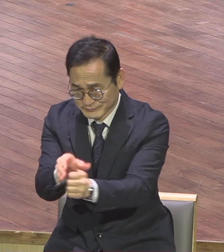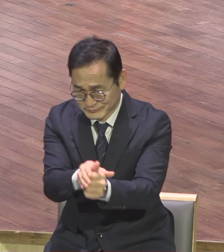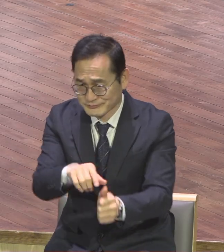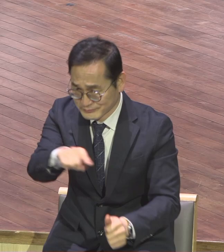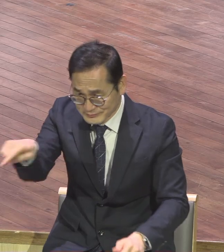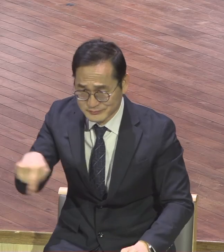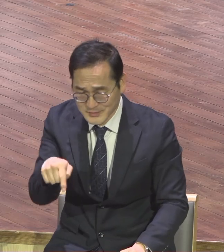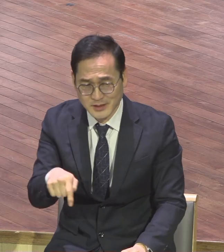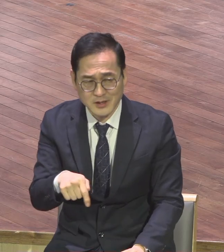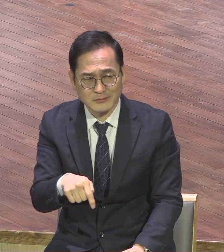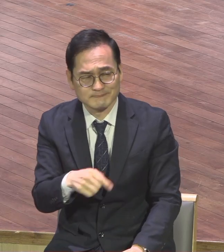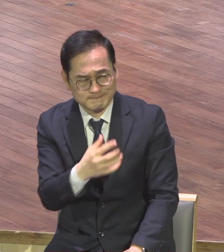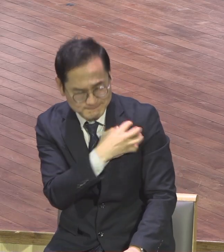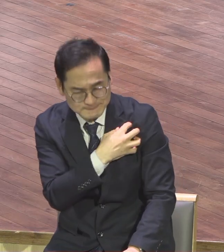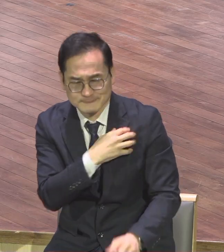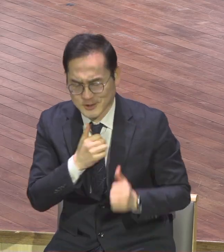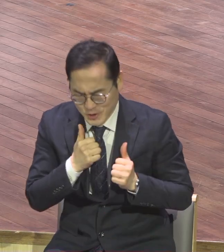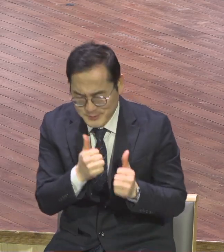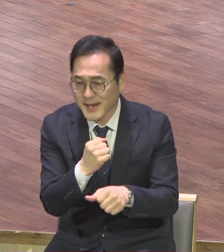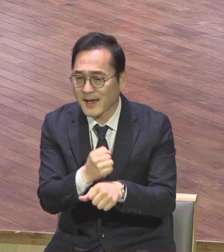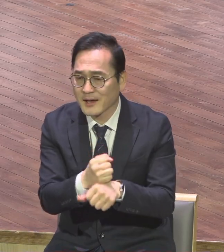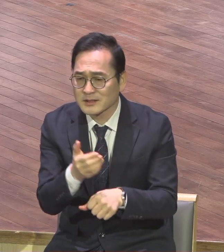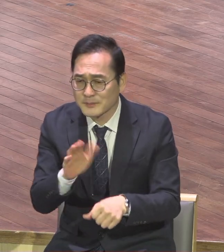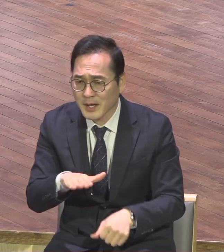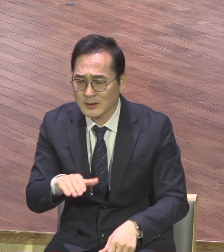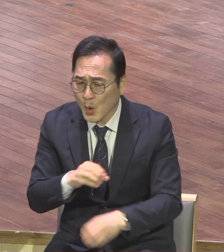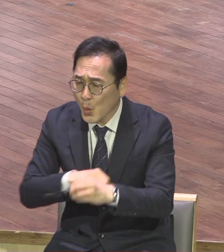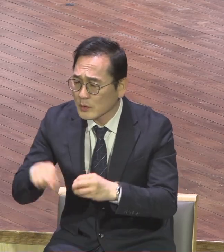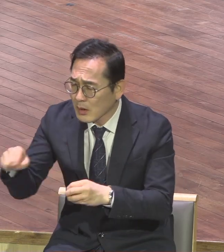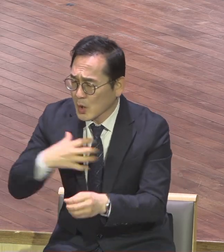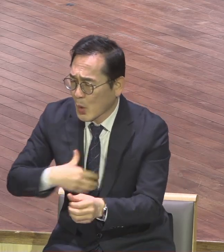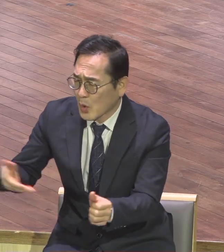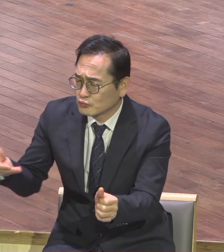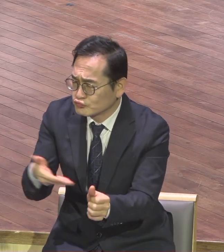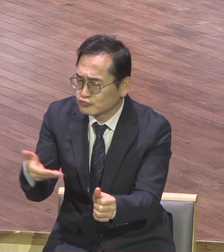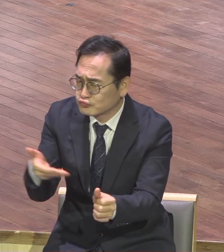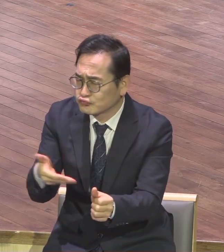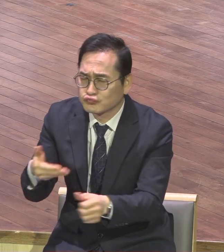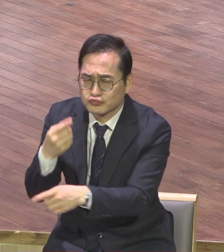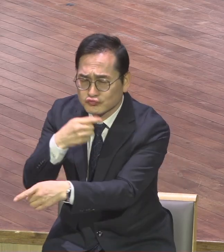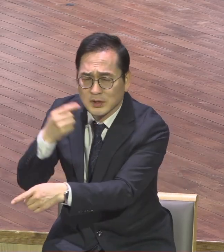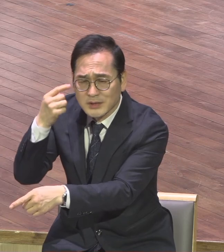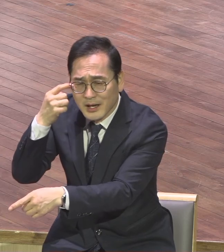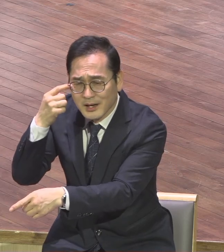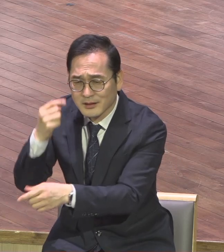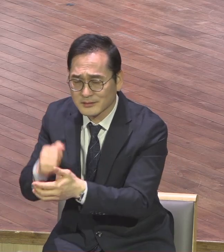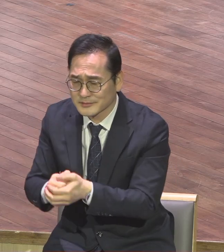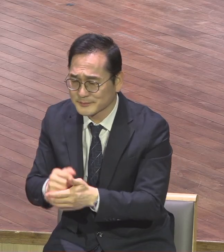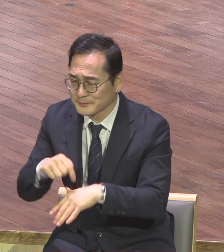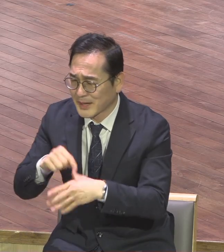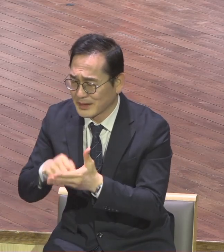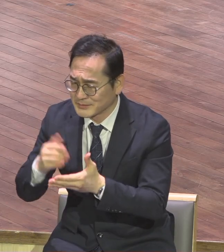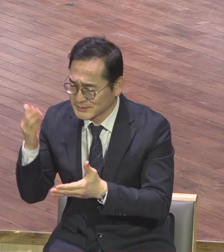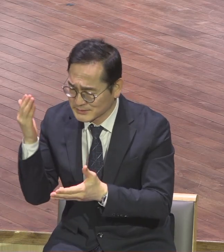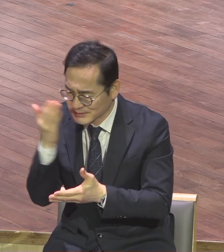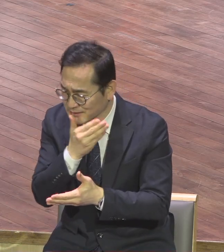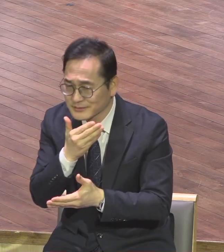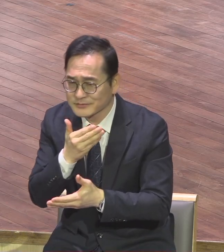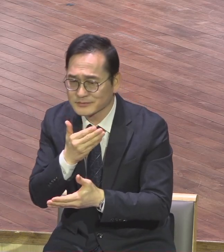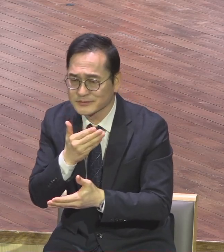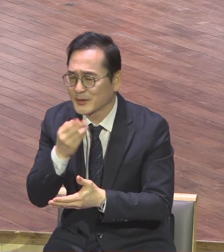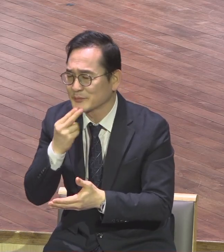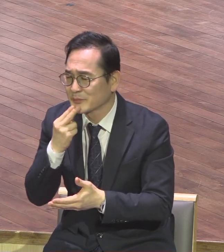하나, 그들은 나의 매임에 괴로움을 더하게 할 줄로 생각하여 순수하지 못하게 다툼으로